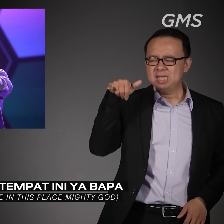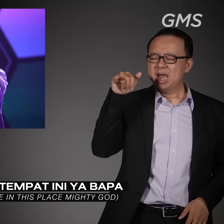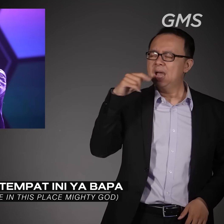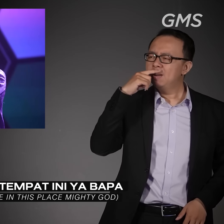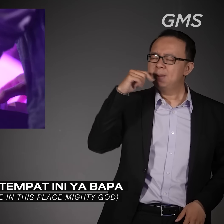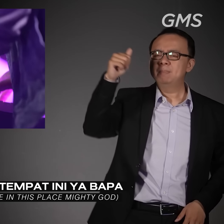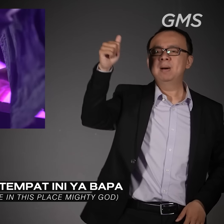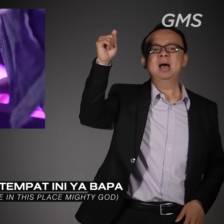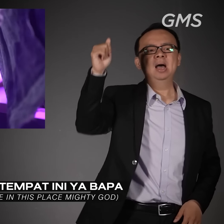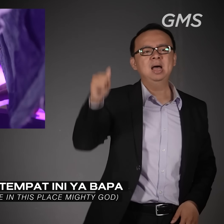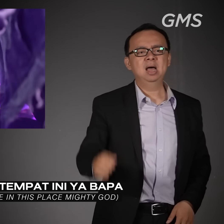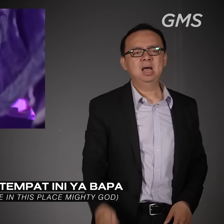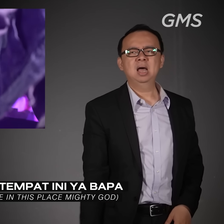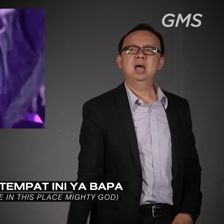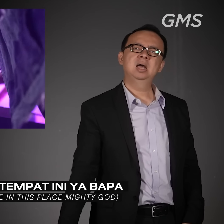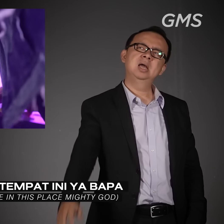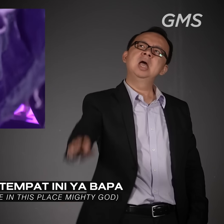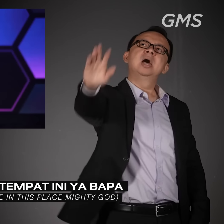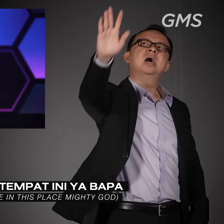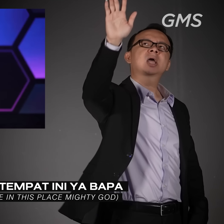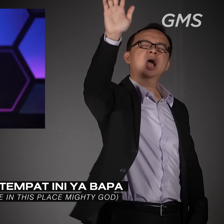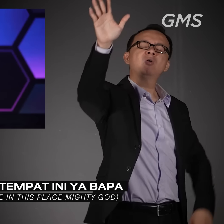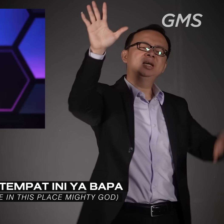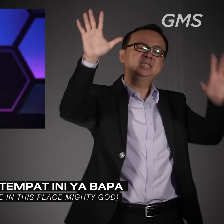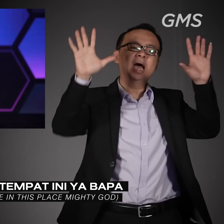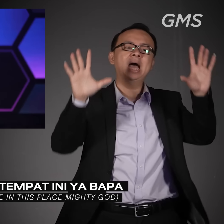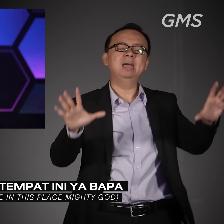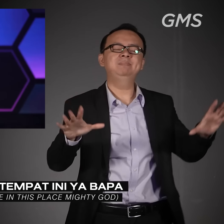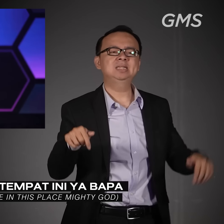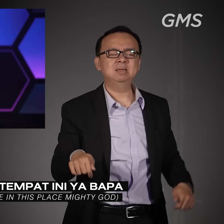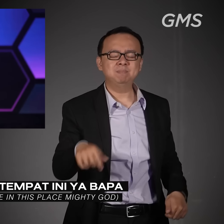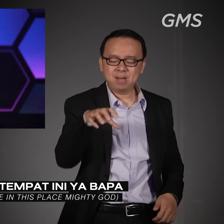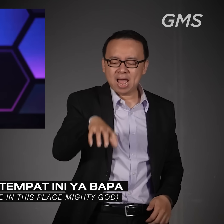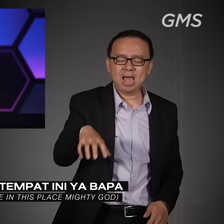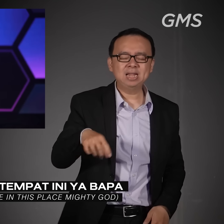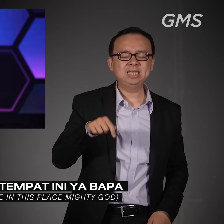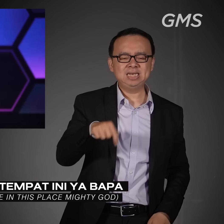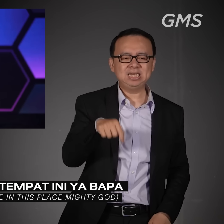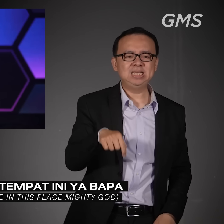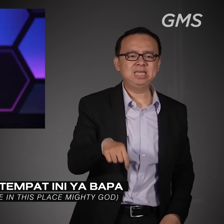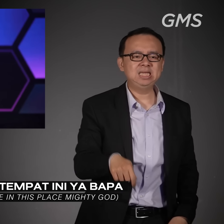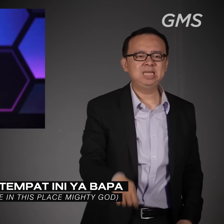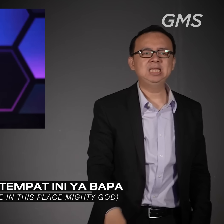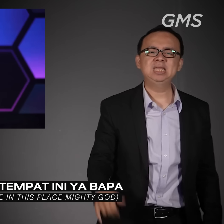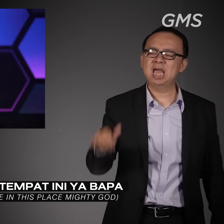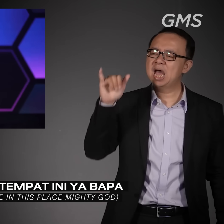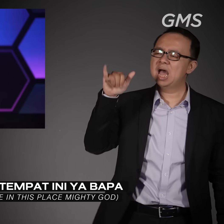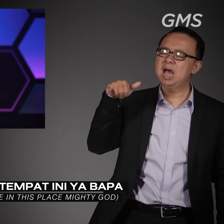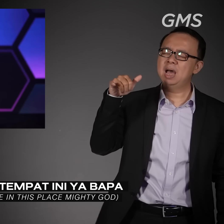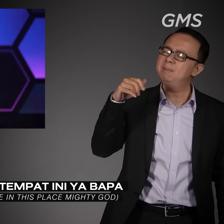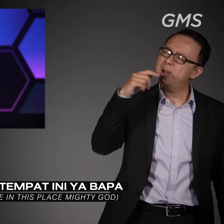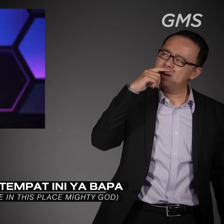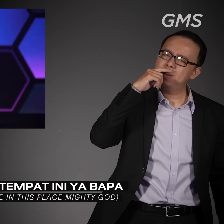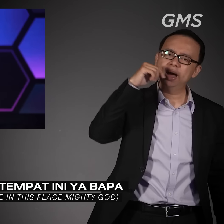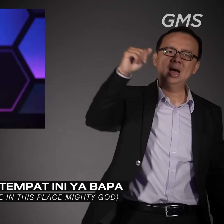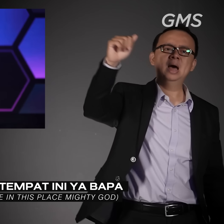Kau ajaib di tempat ini, kau ajaib di tempat ini, ya